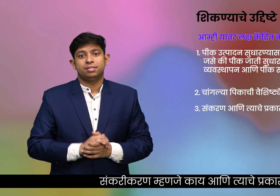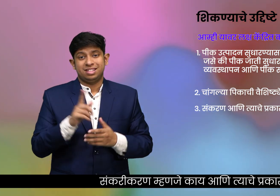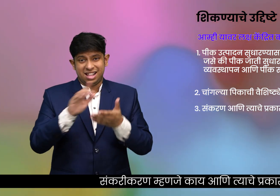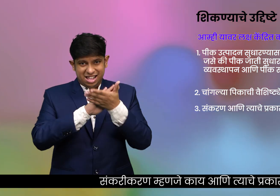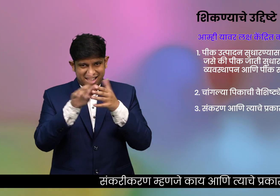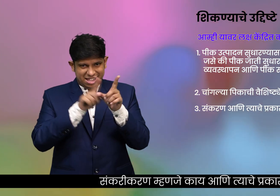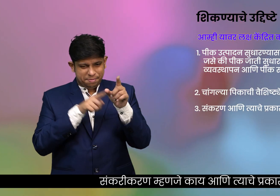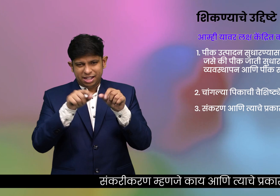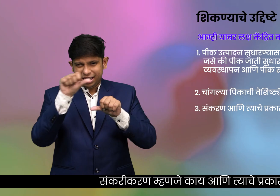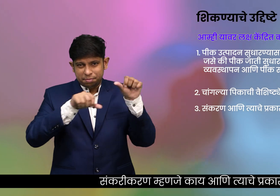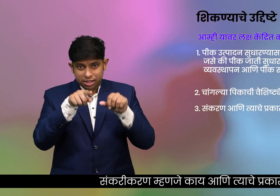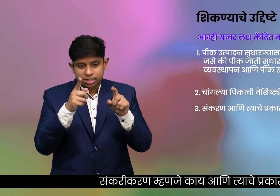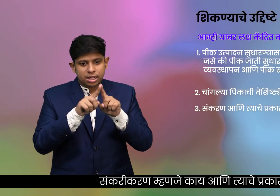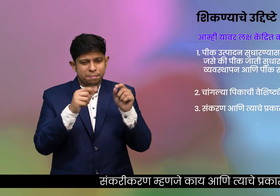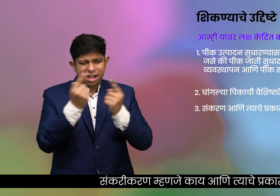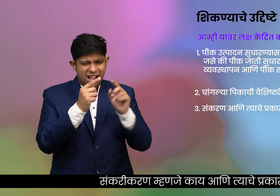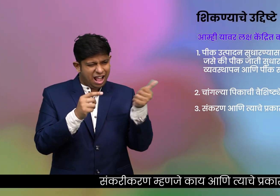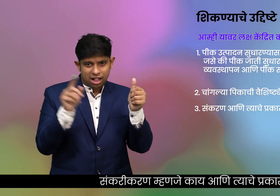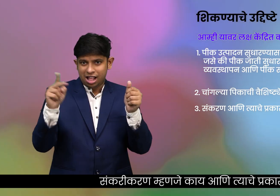संकरीकरण म्हणजे काय आणि त्यांचे प्रकार?